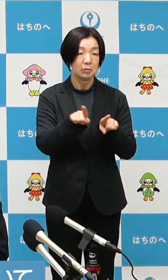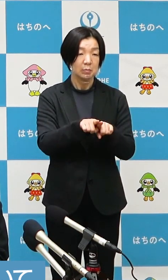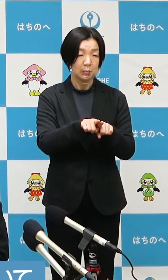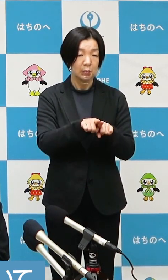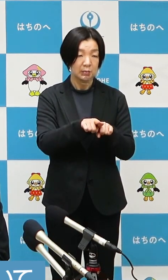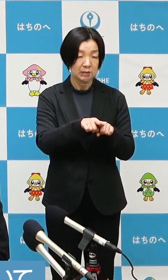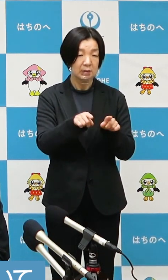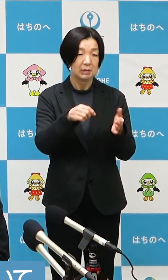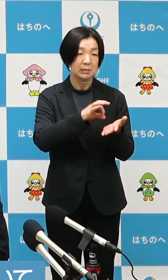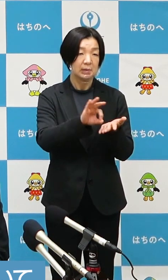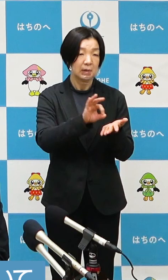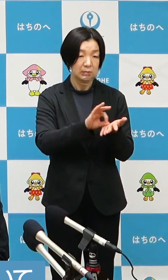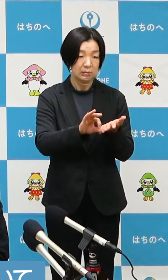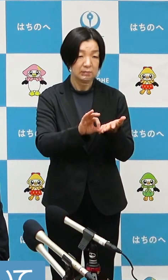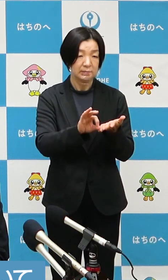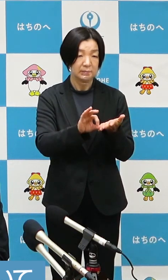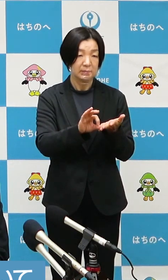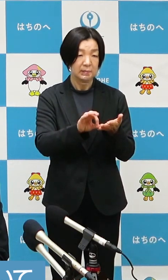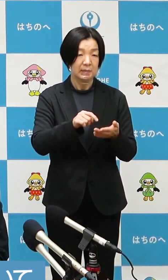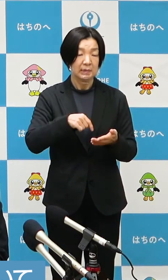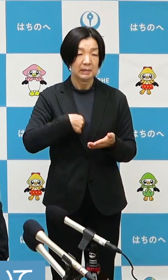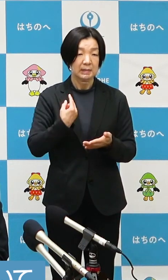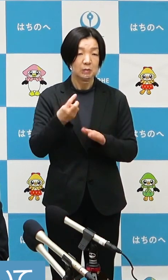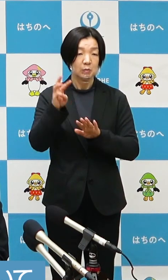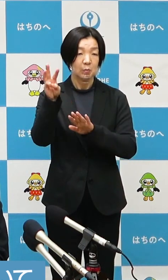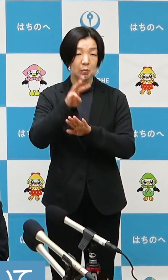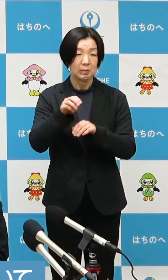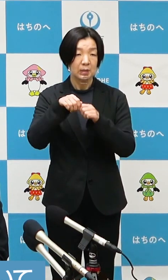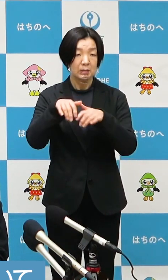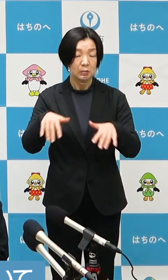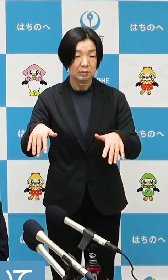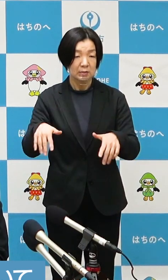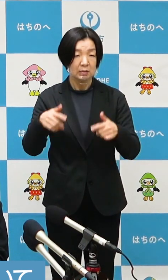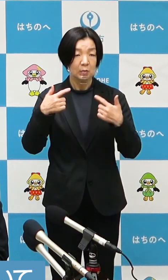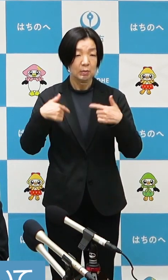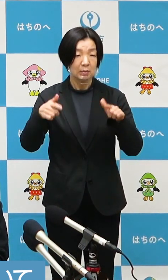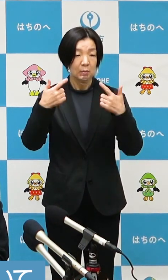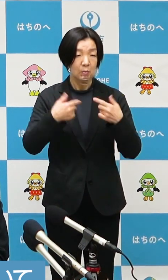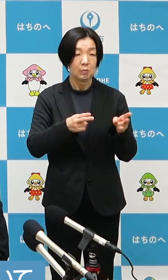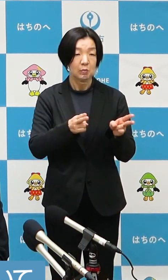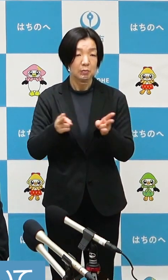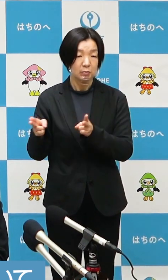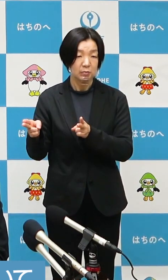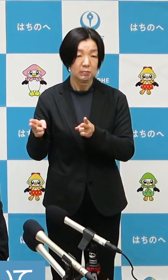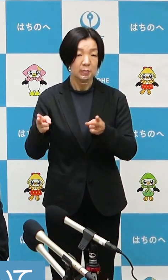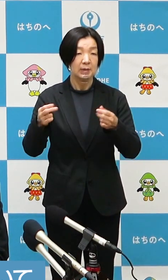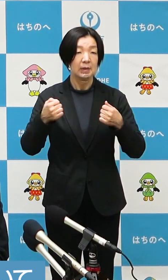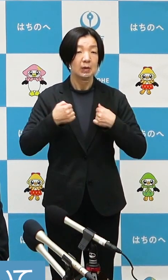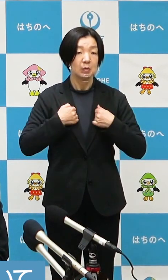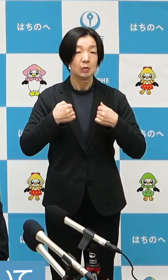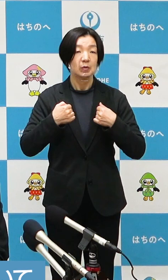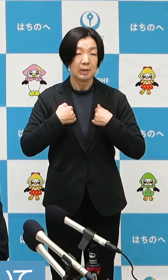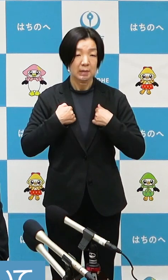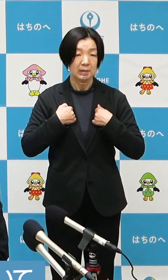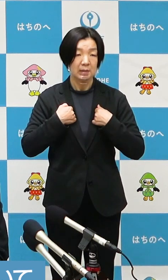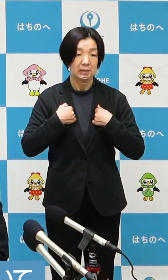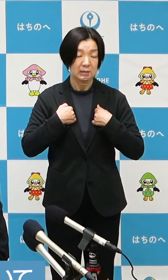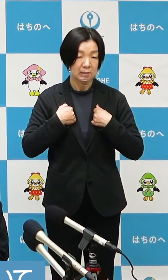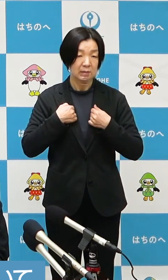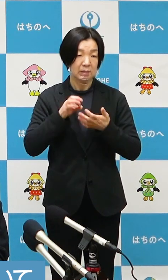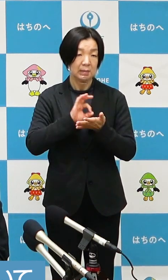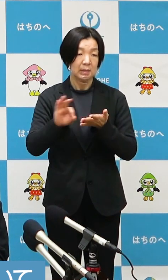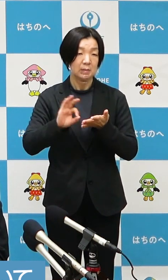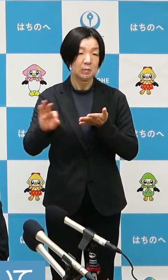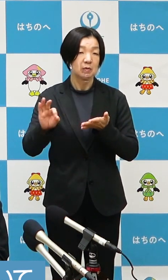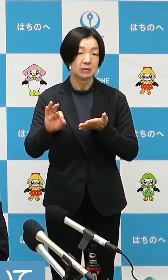していただいたり市内の自主防災組織の日頃からの備えや訓練等に生かしていただくこと